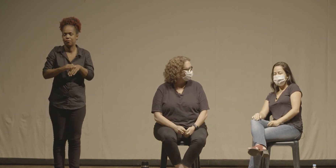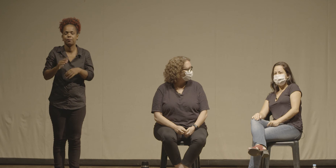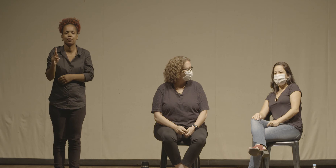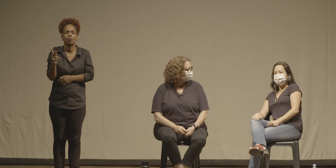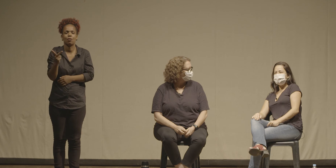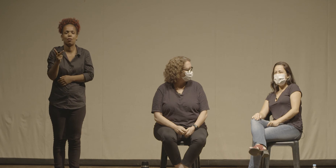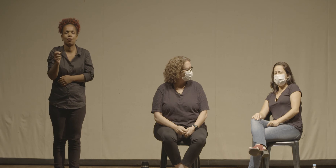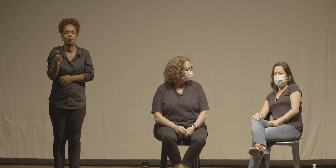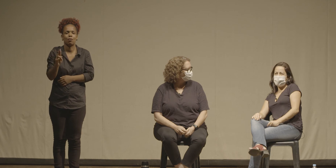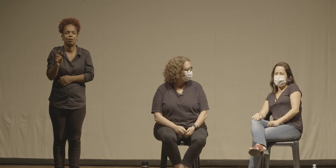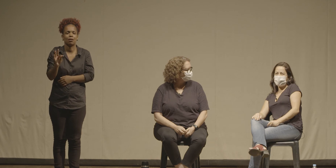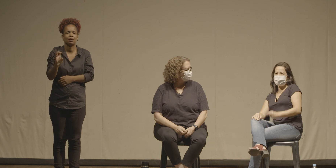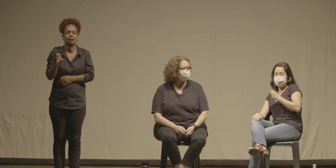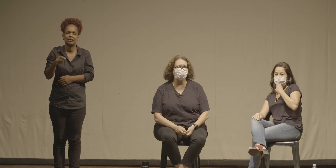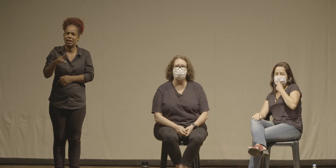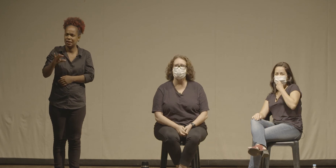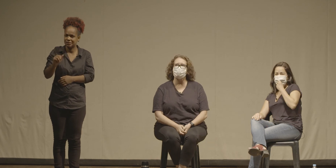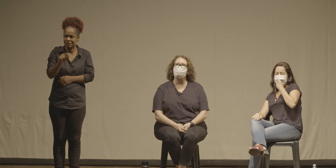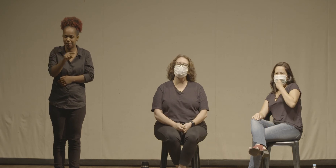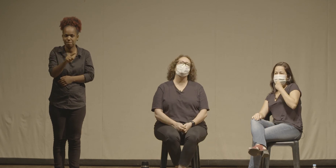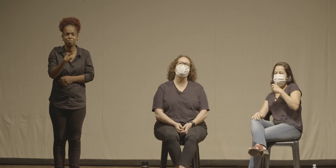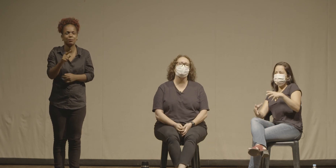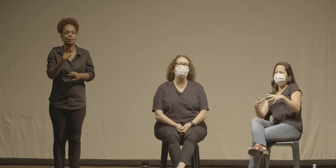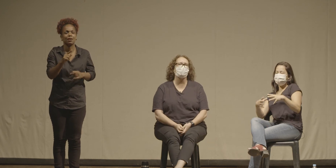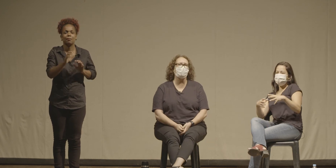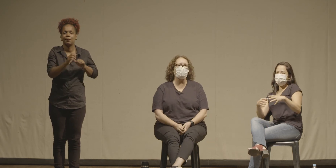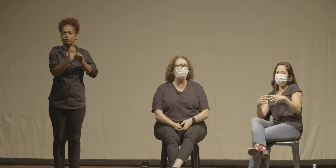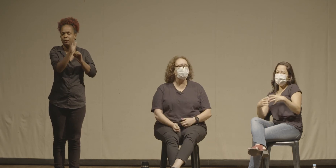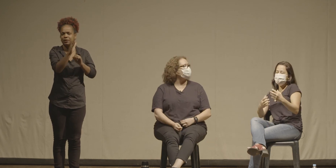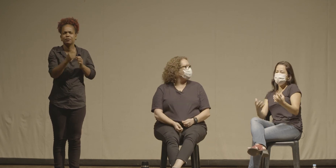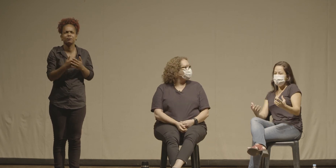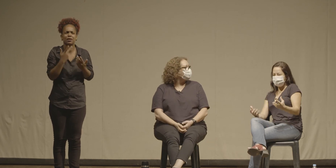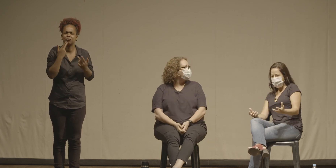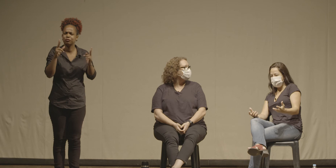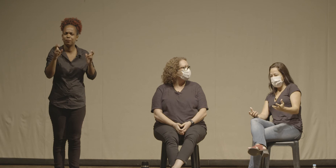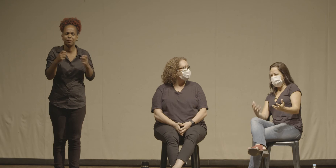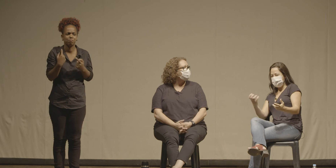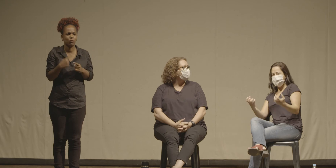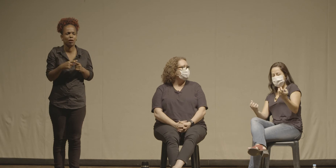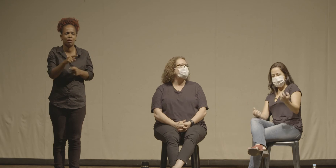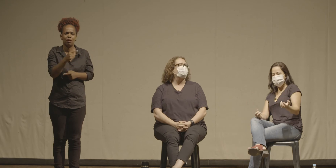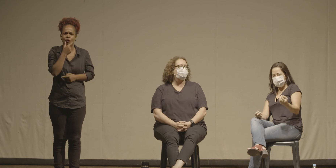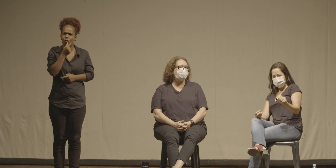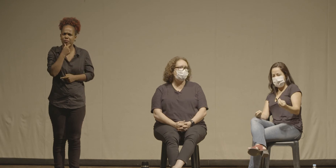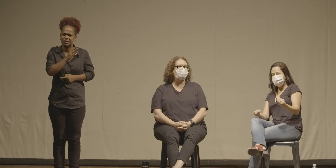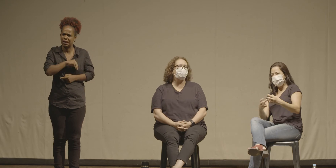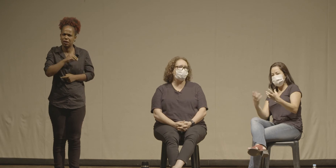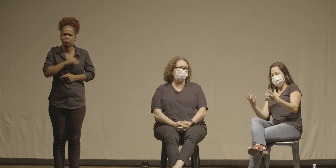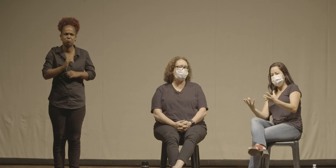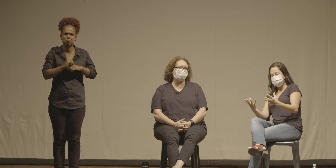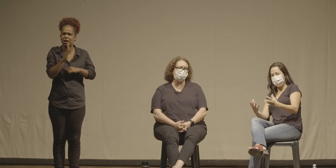Hortência. Porque a verdade é que o que se justifica homem ganhar mais do que